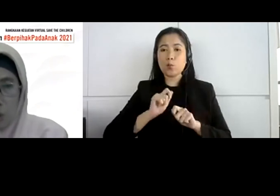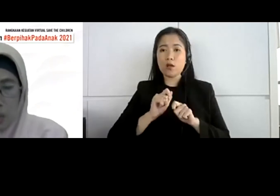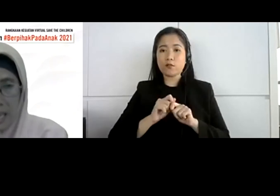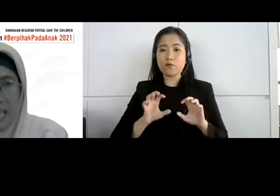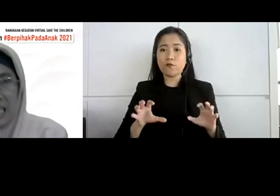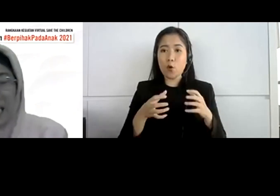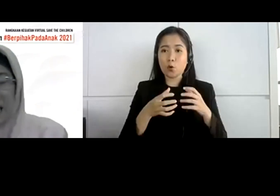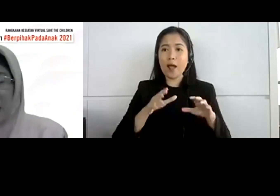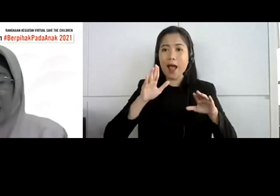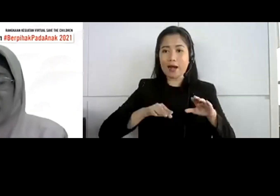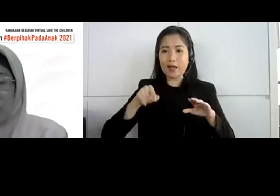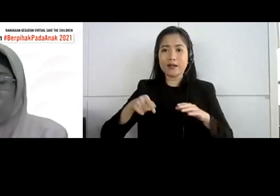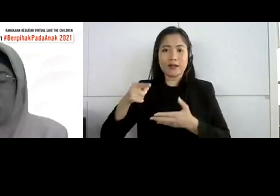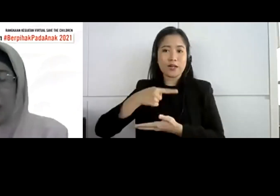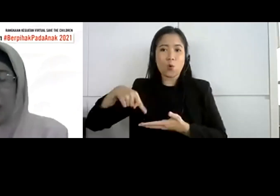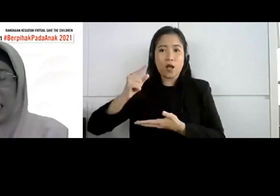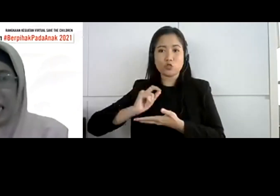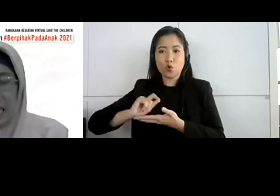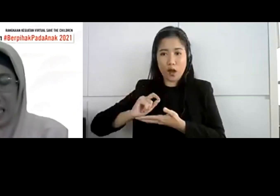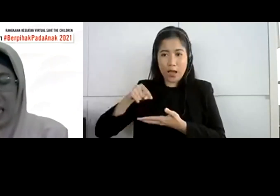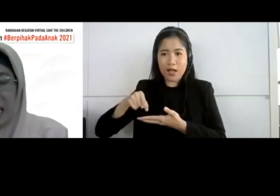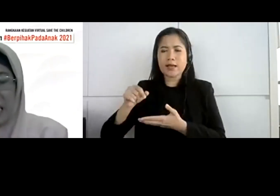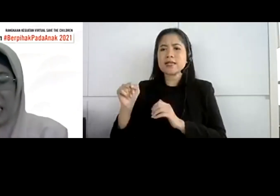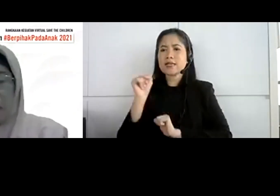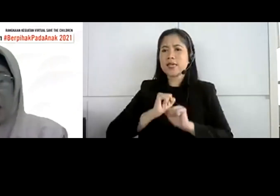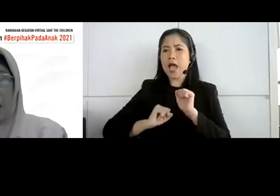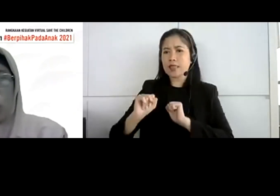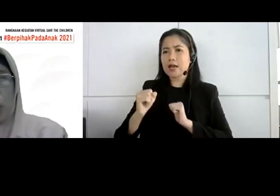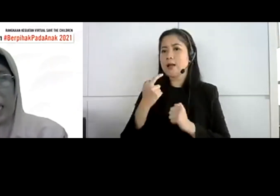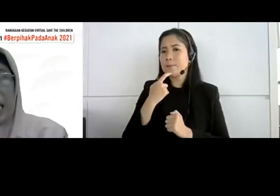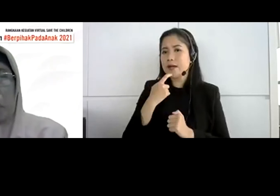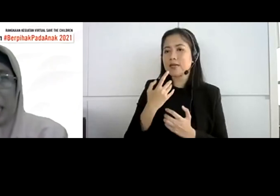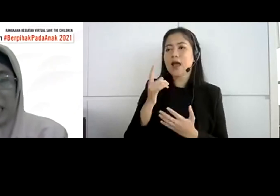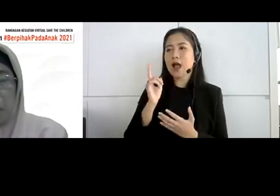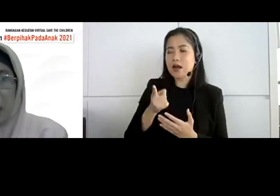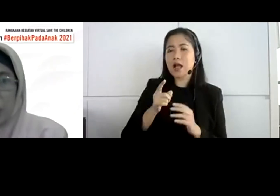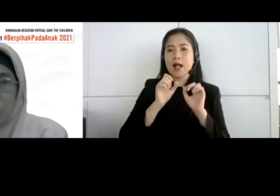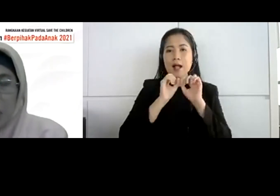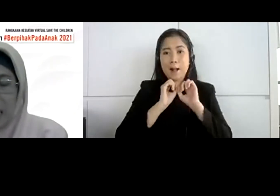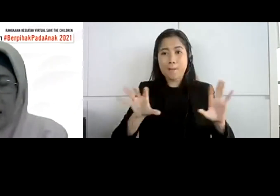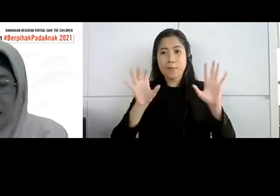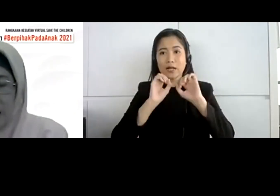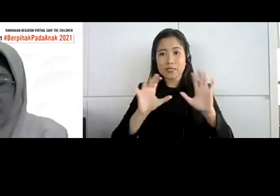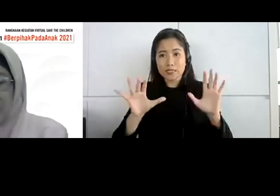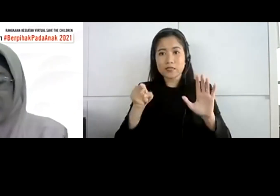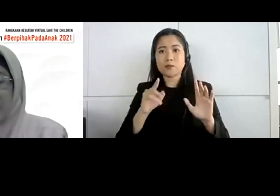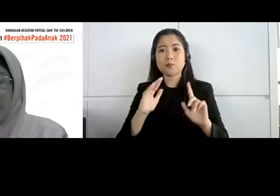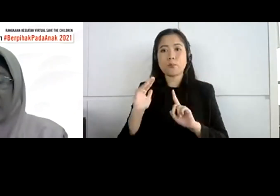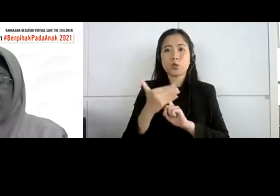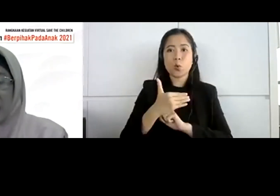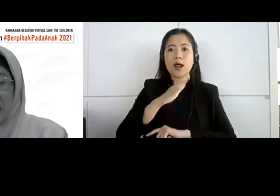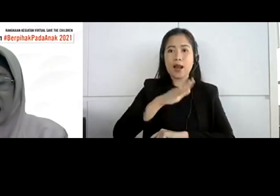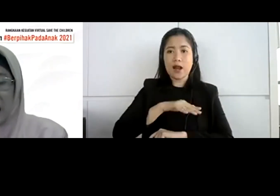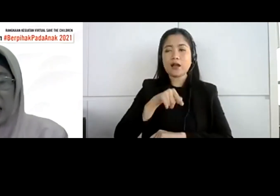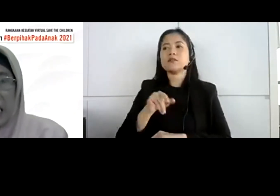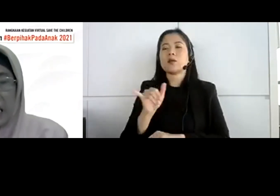lingkungan sekolah yang salah satu kegiatannya adalah melakukan kampanye perlindungan anak dan